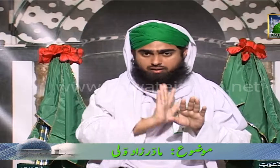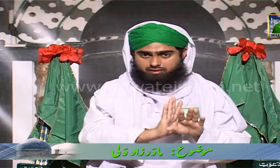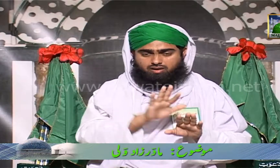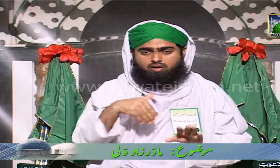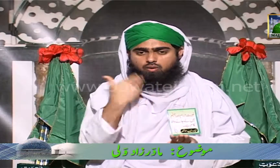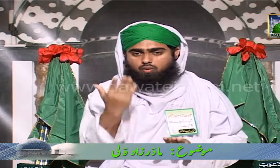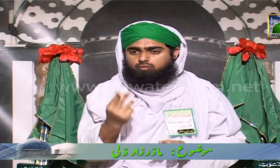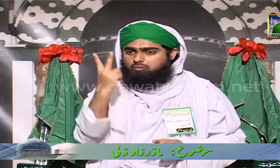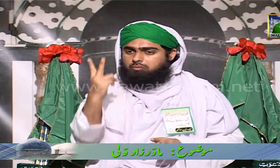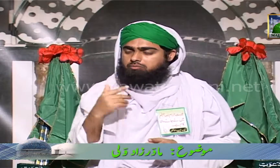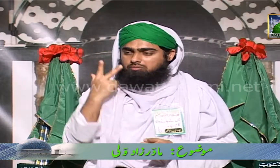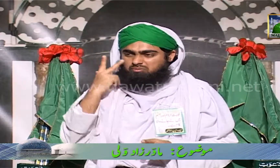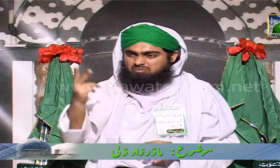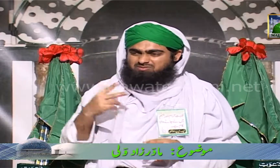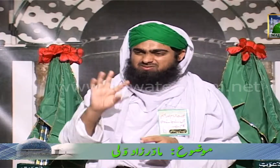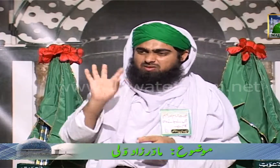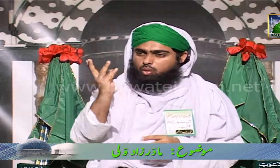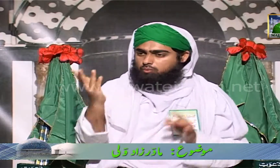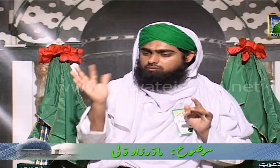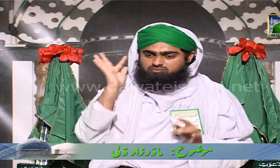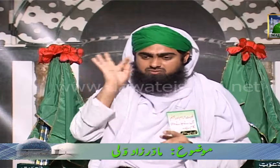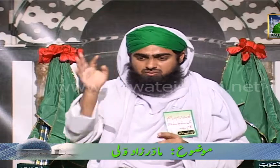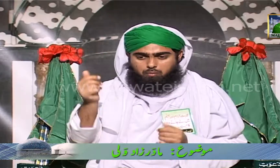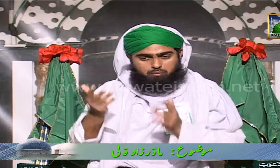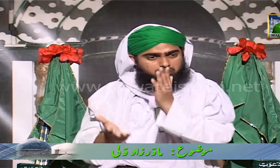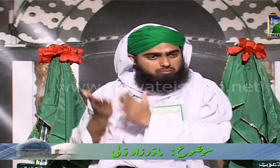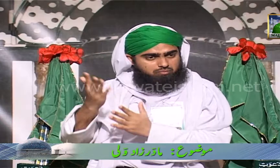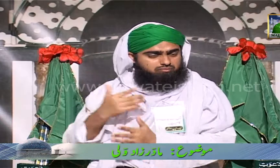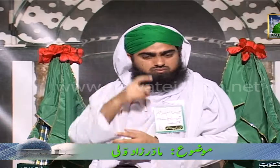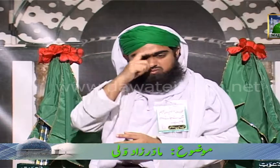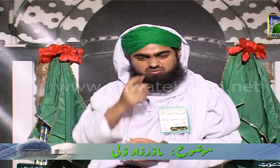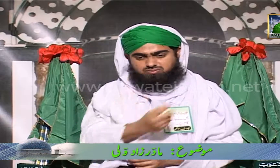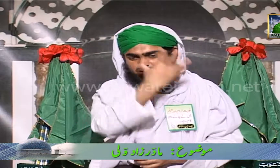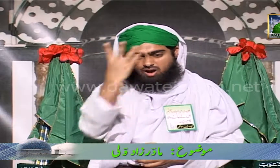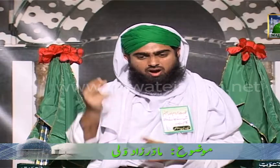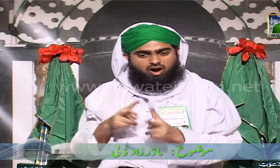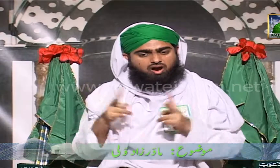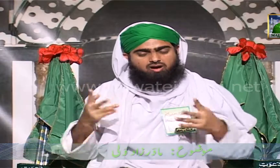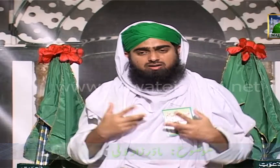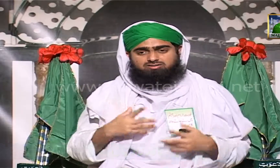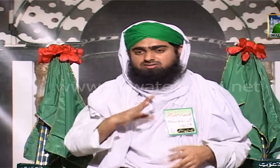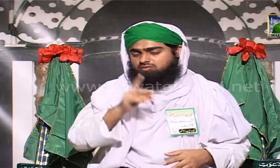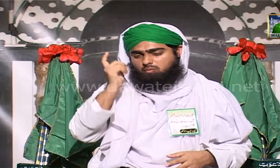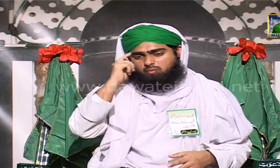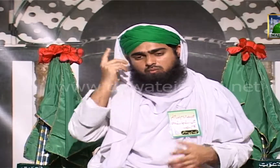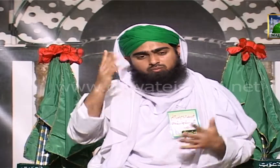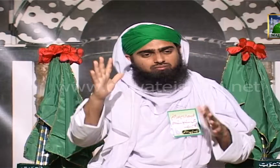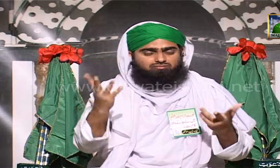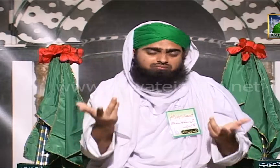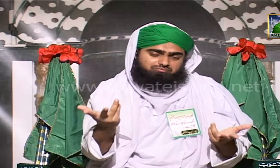اور دوسری طرف رات دن جھوٹ بولتے ہیں۔ انہیں قطعی احساس ہے، یعنی شیطان نے ان